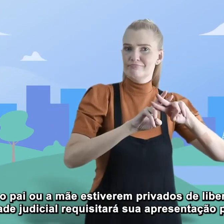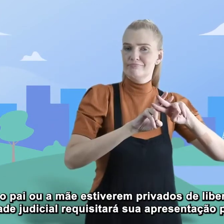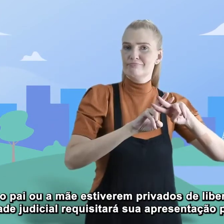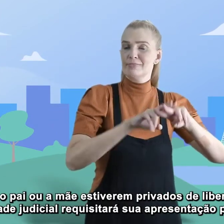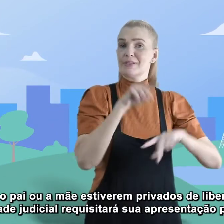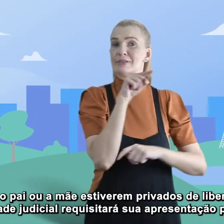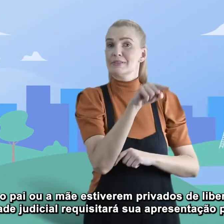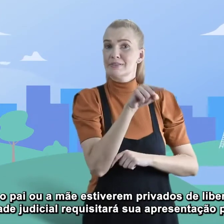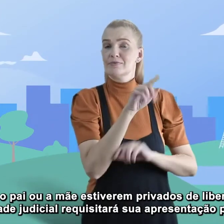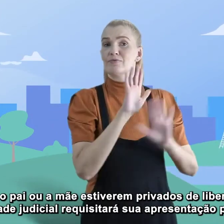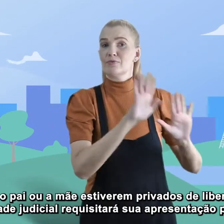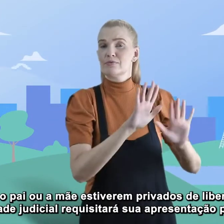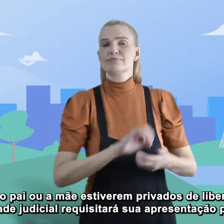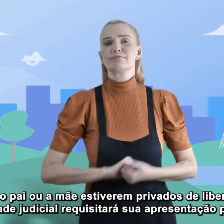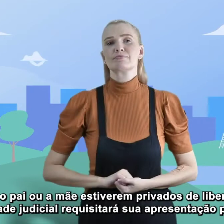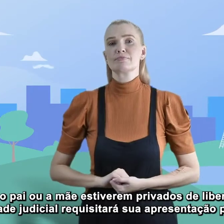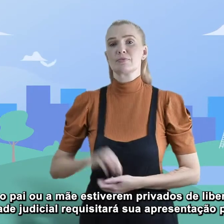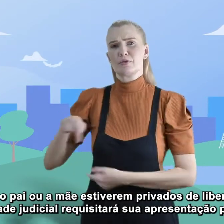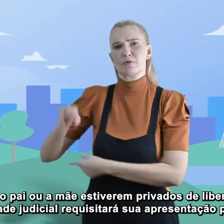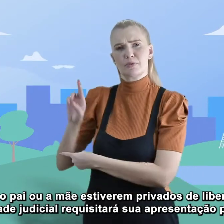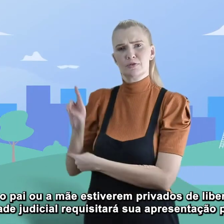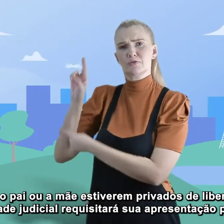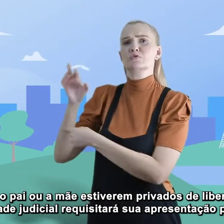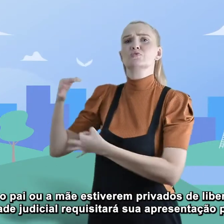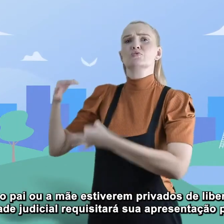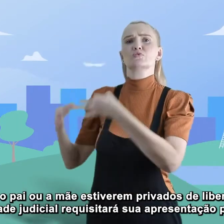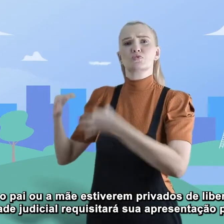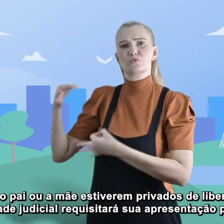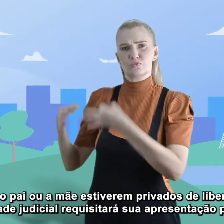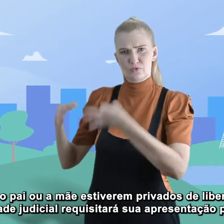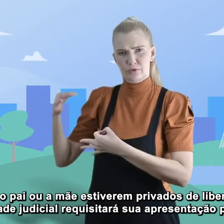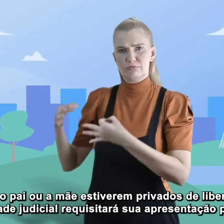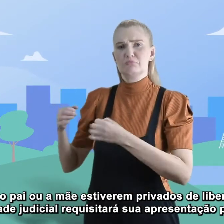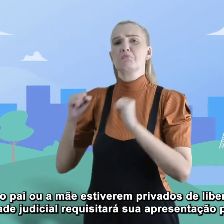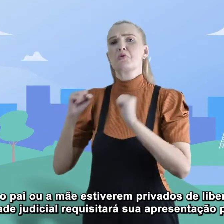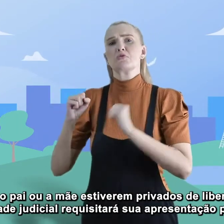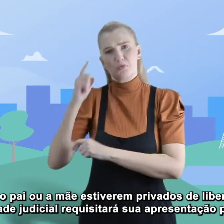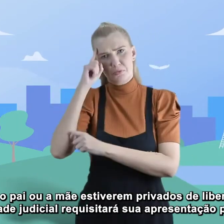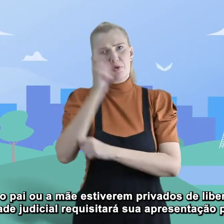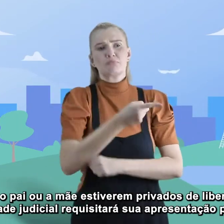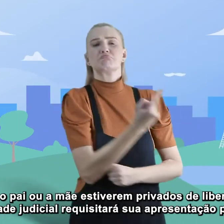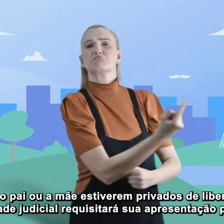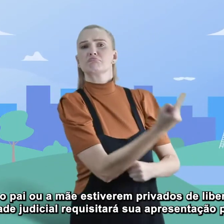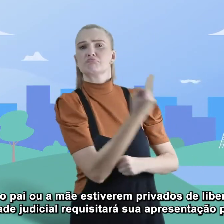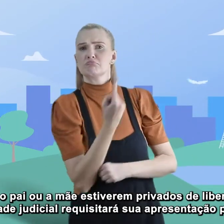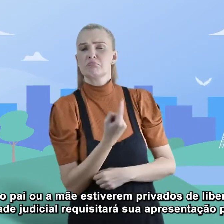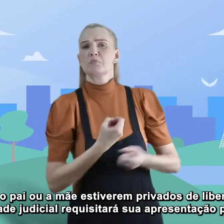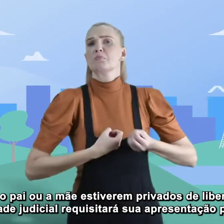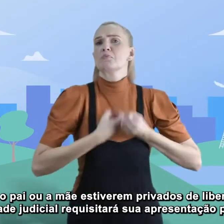a autoridade judicial requisitará sua apresentação para a oitiva.